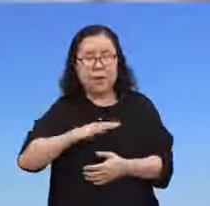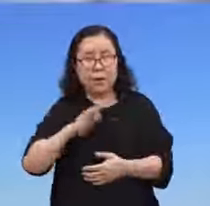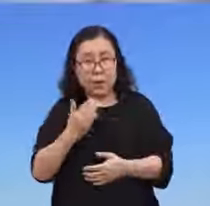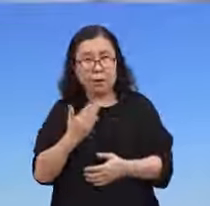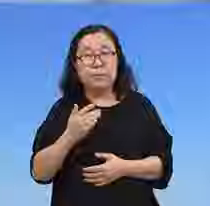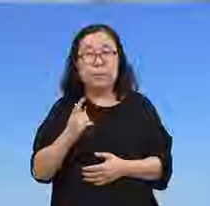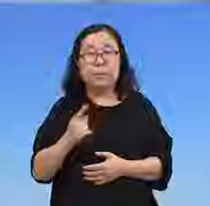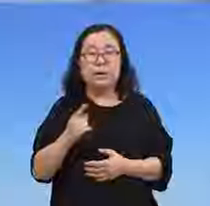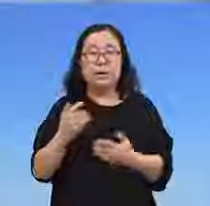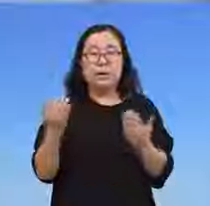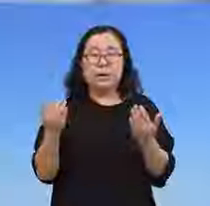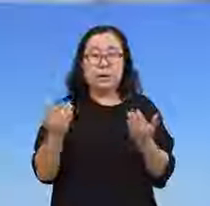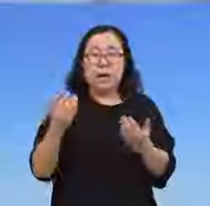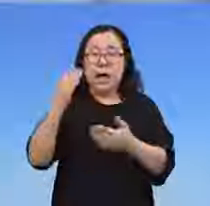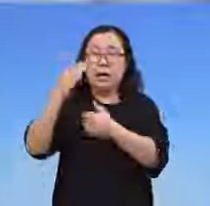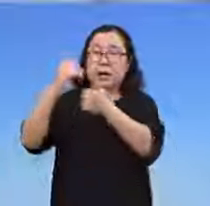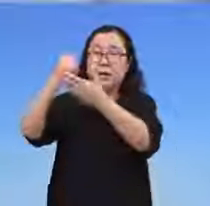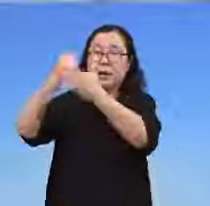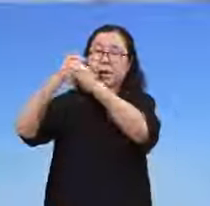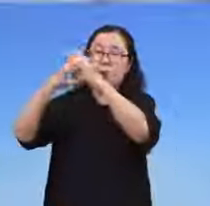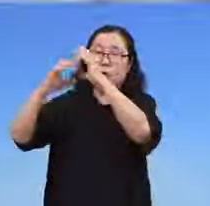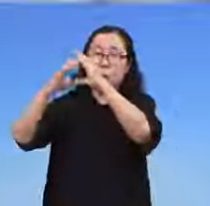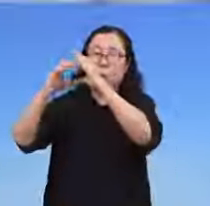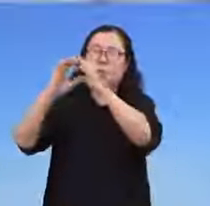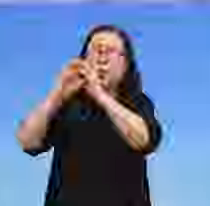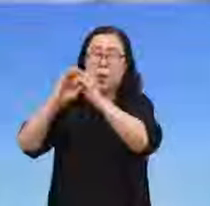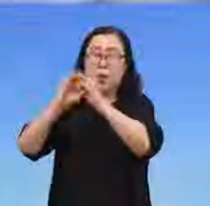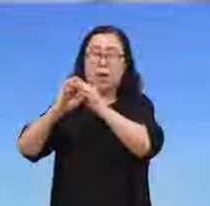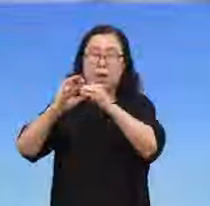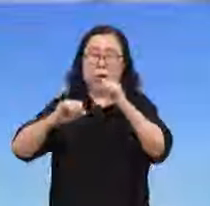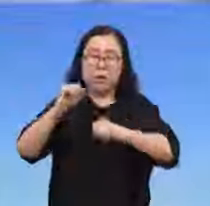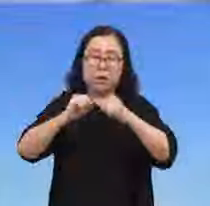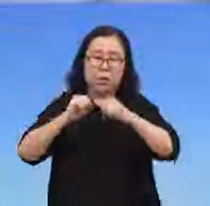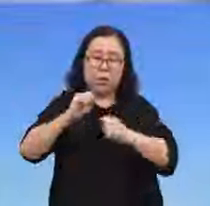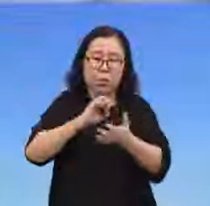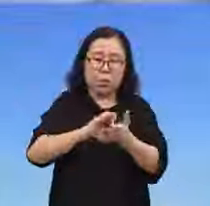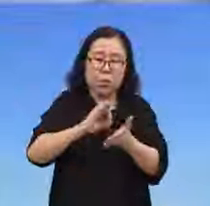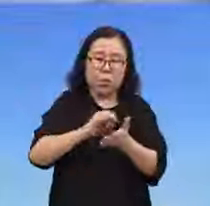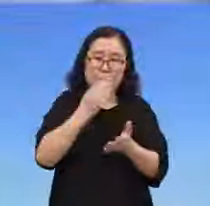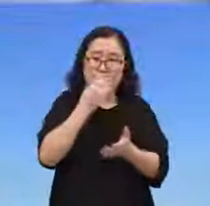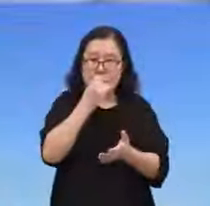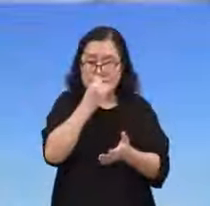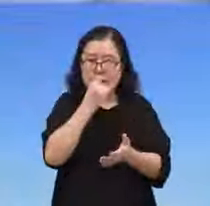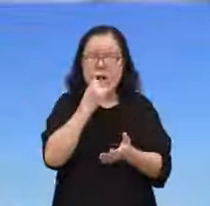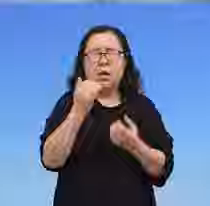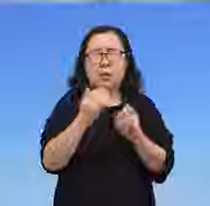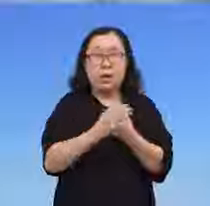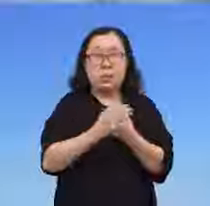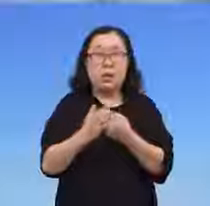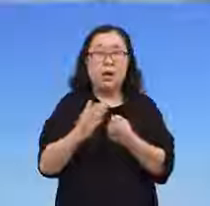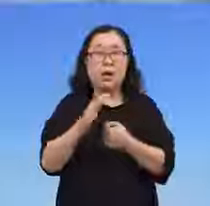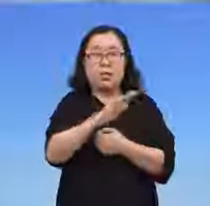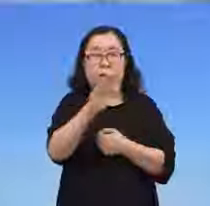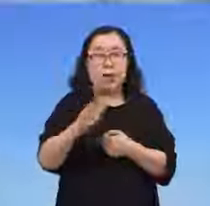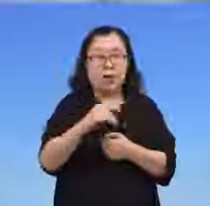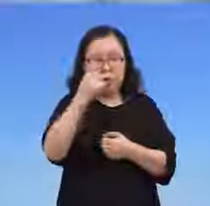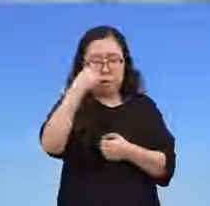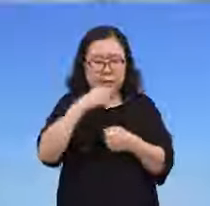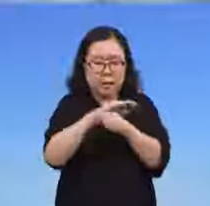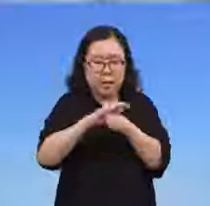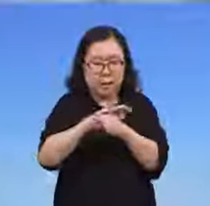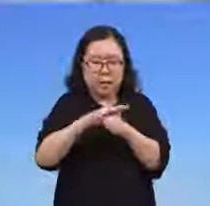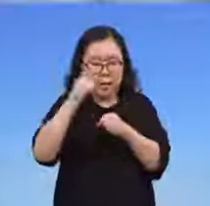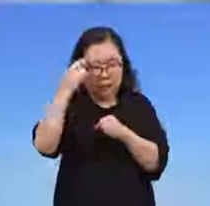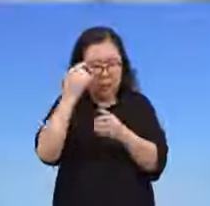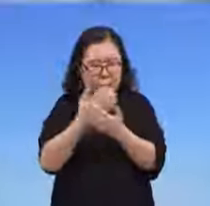하나님과의 소통을 통해서 작동되는 것이라는 걸, 하나님 우리의 심령을 불쌍히 여겨주시고 이제 다음 주일부터 있을